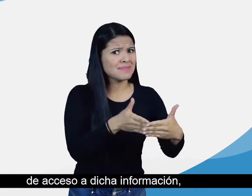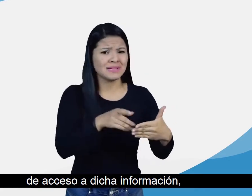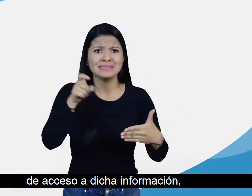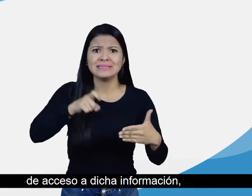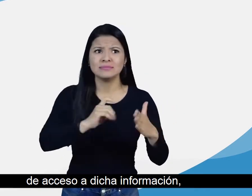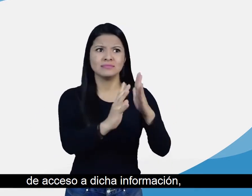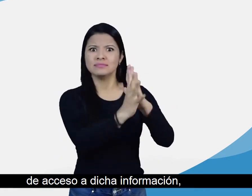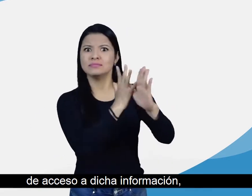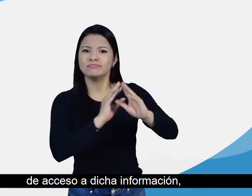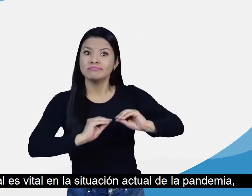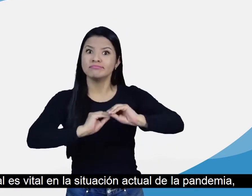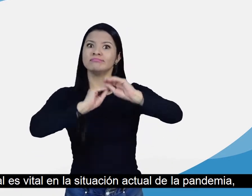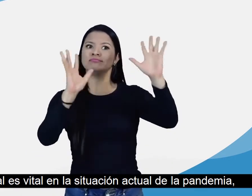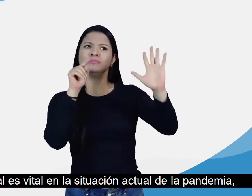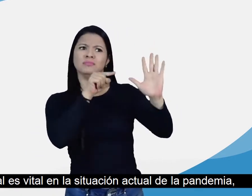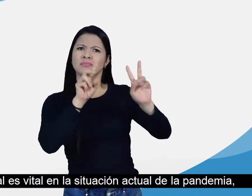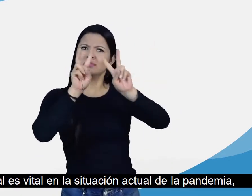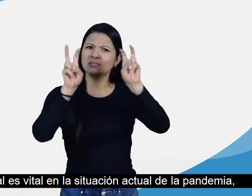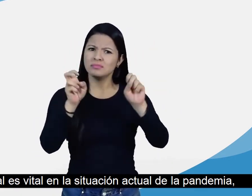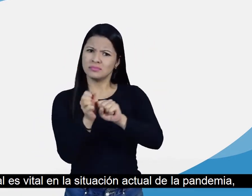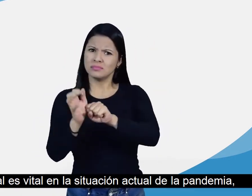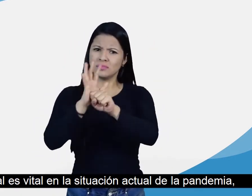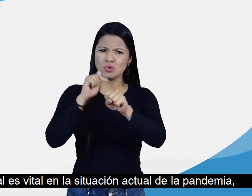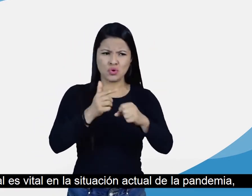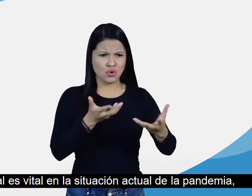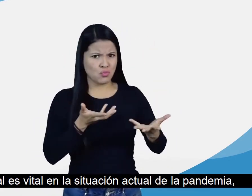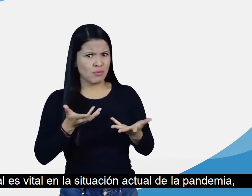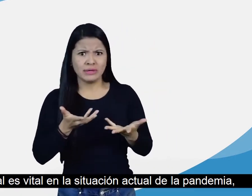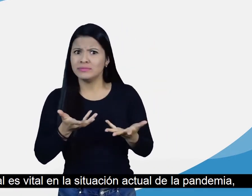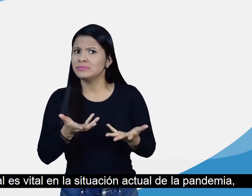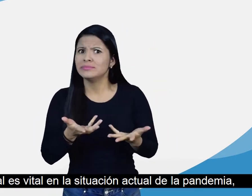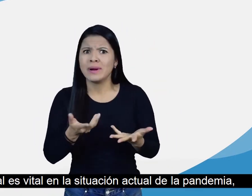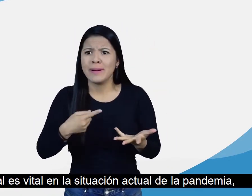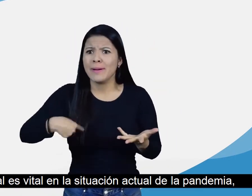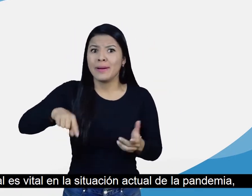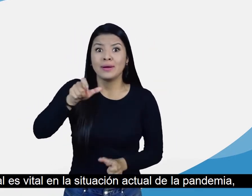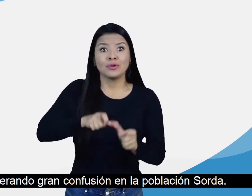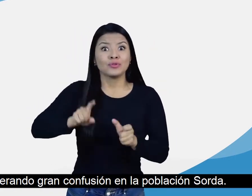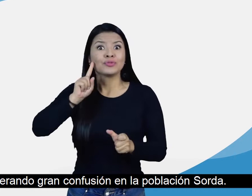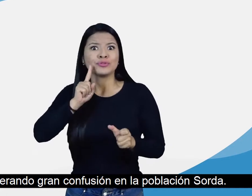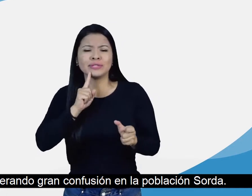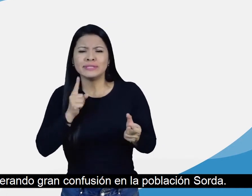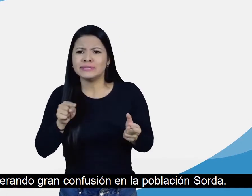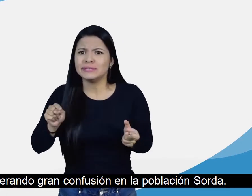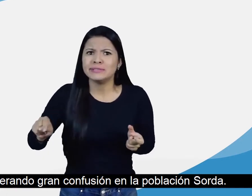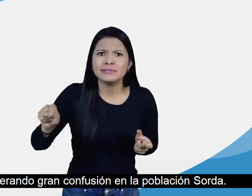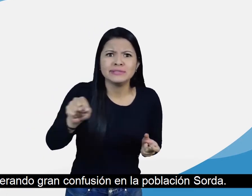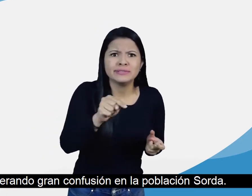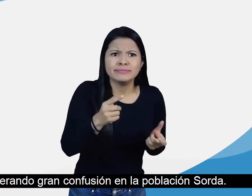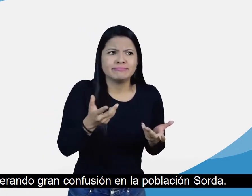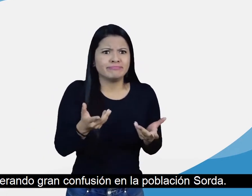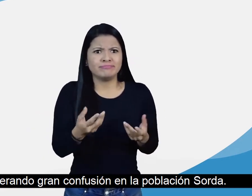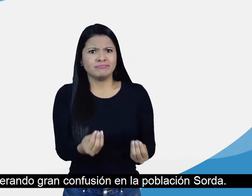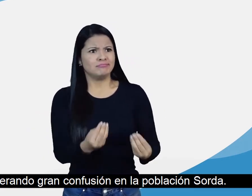dicha información, la cual es vital en la situación actual de la pandemia, generando gran confusión en la población sorda.